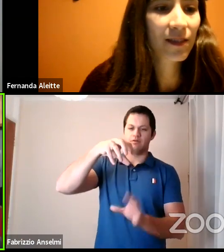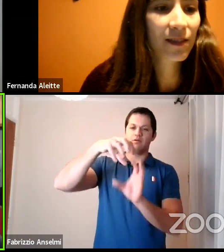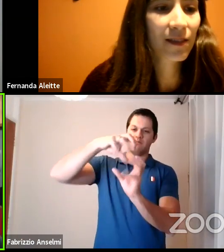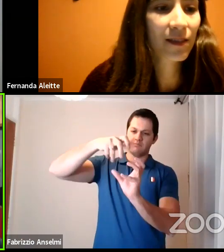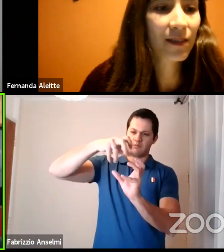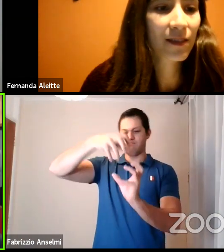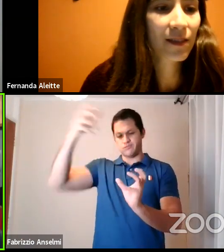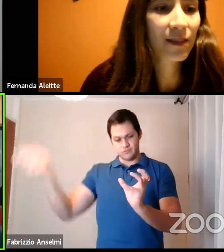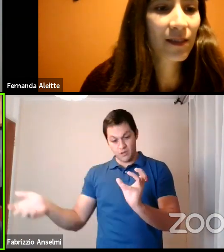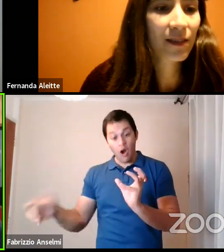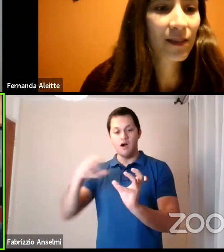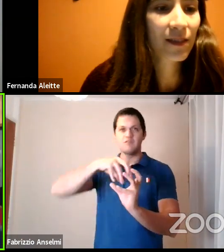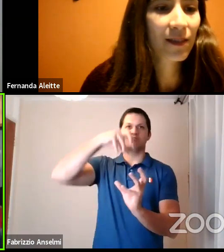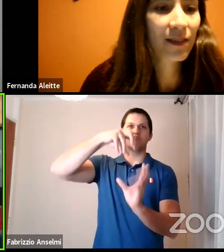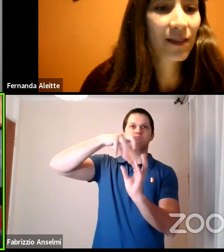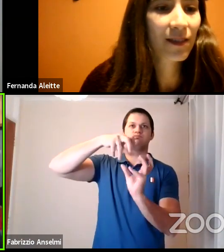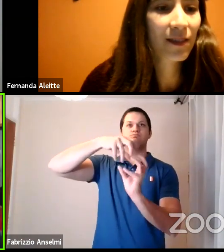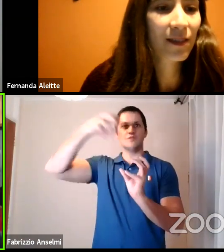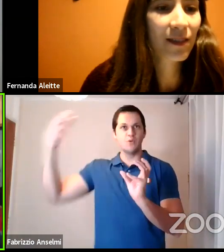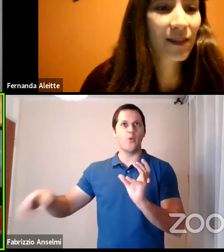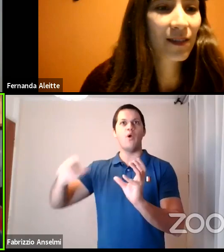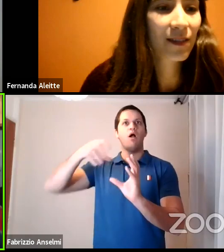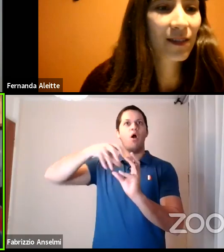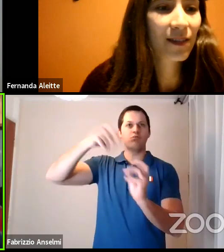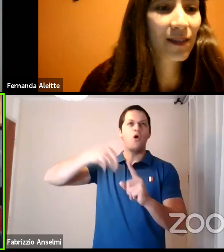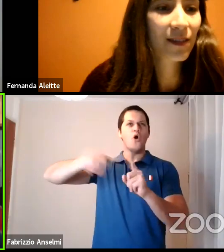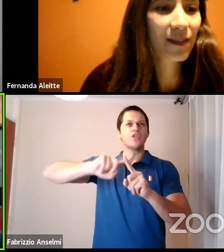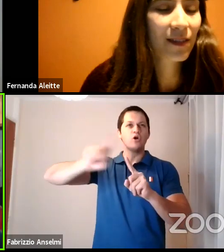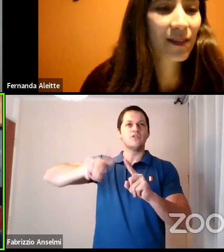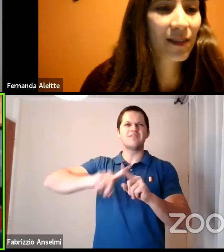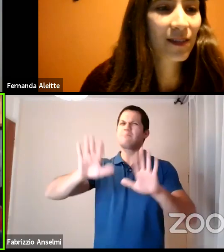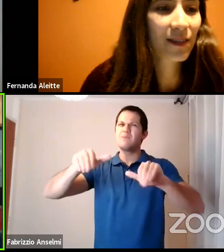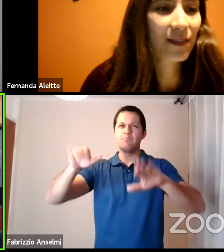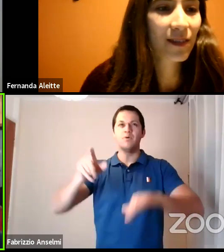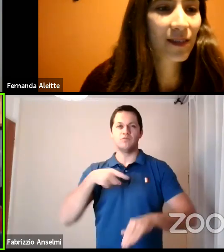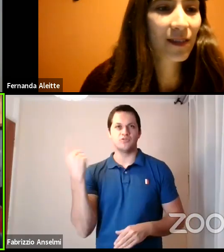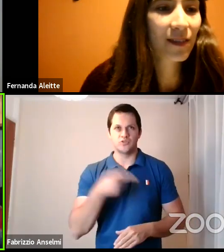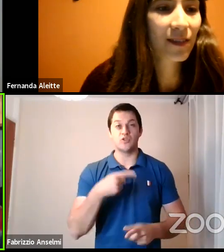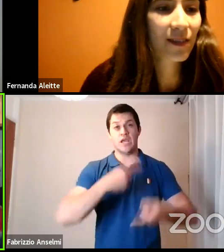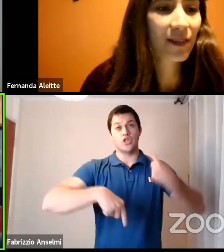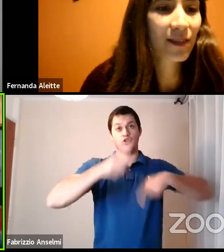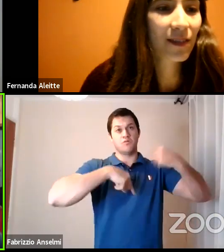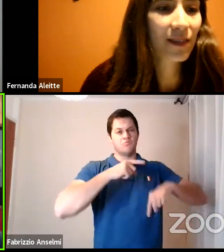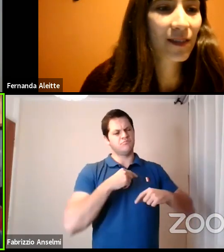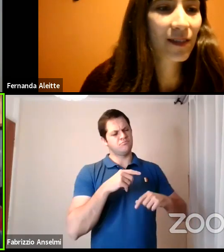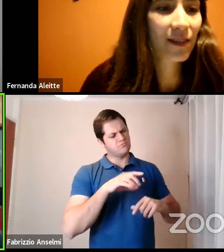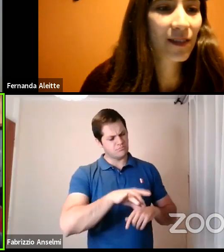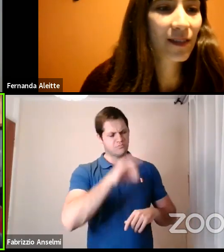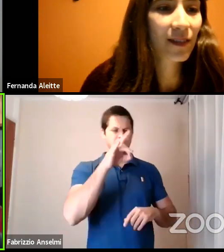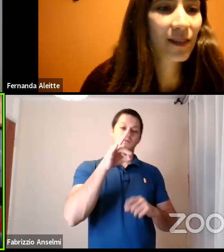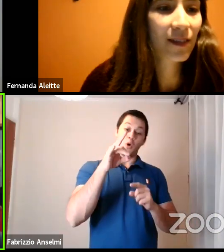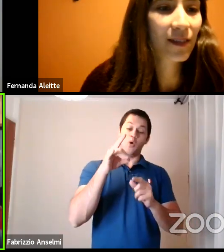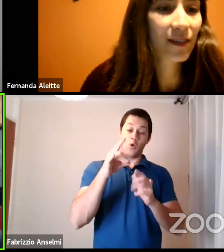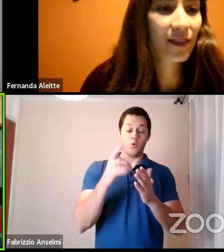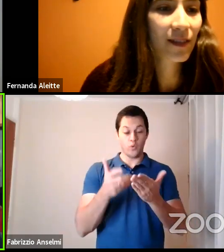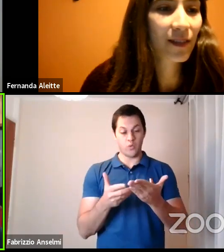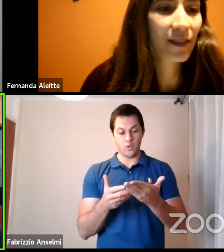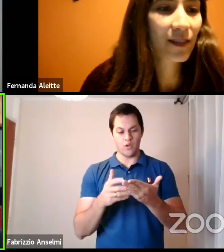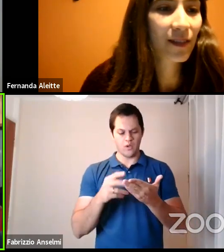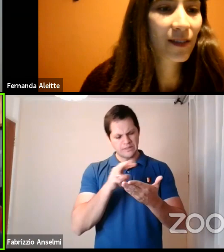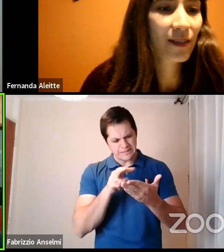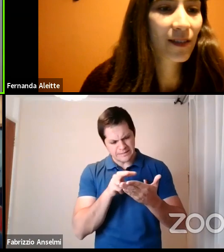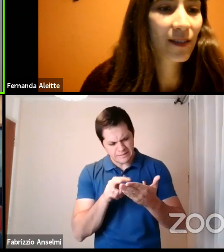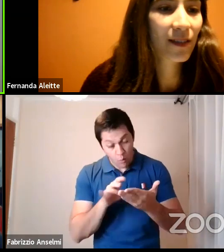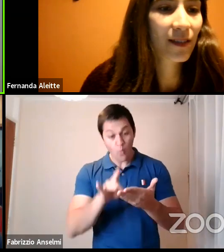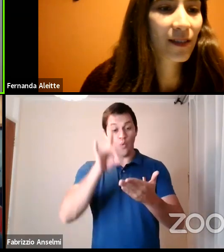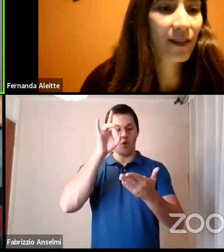otra. Y me encontré con esta información. Yo, por lo menos, aplico aquí en este tema la misma lógica que a veces le